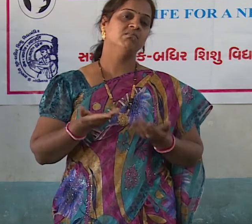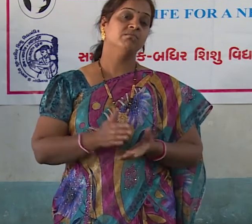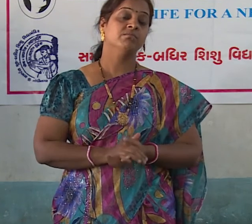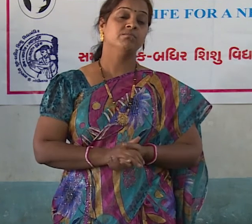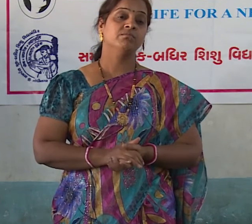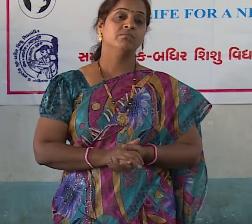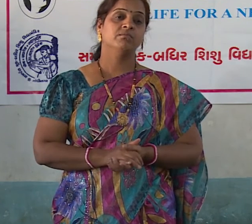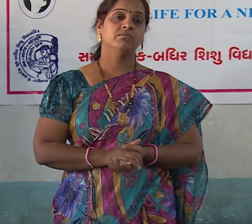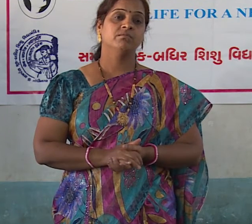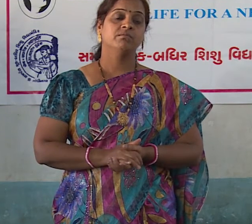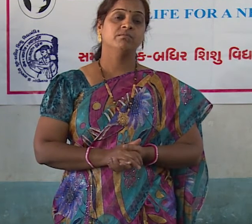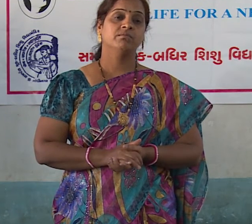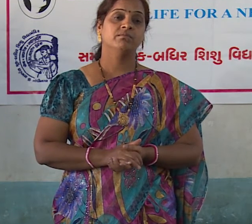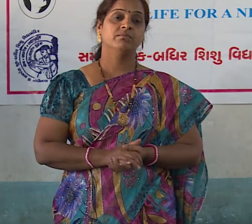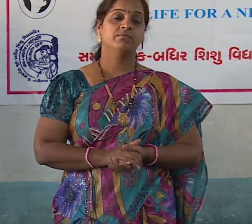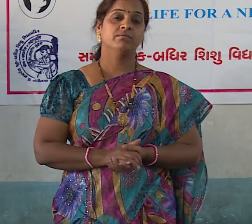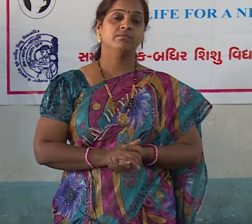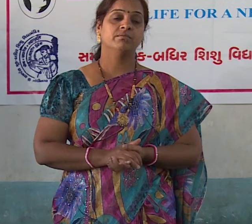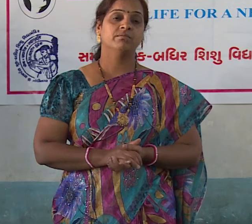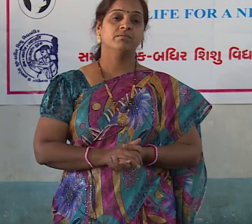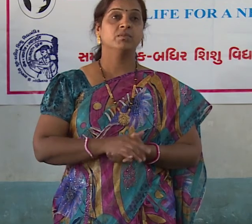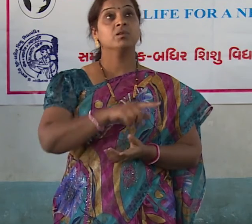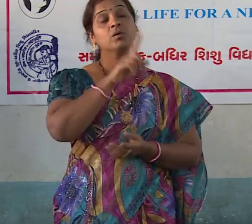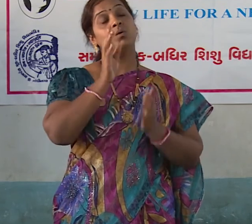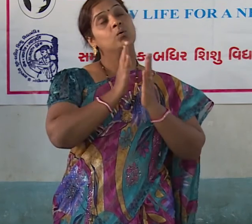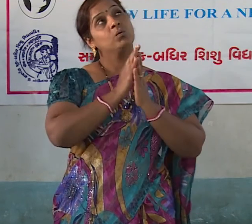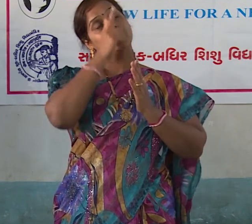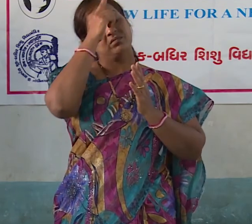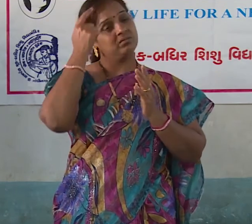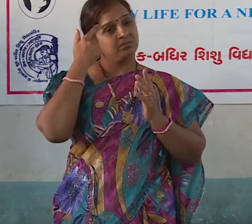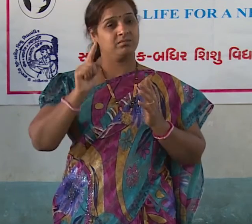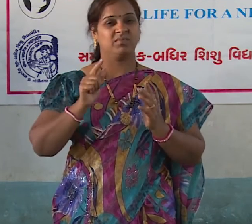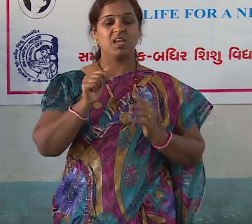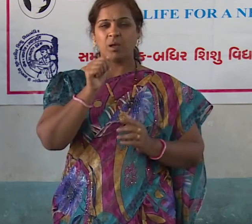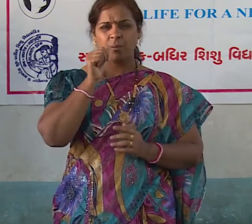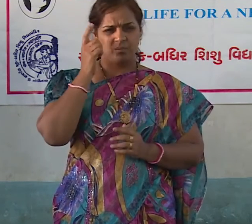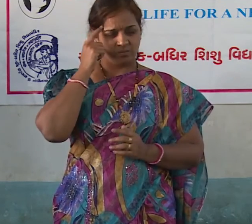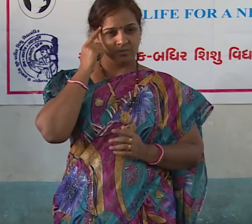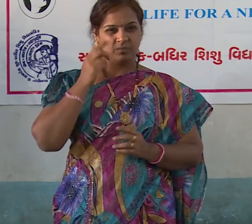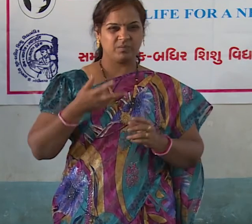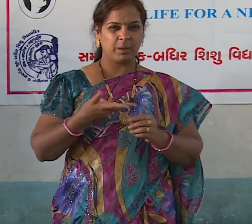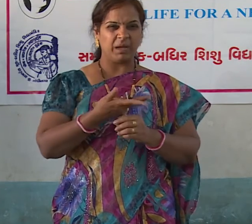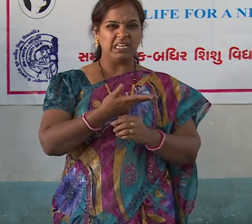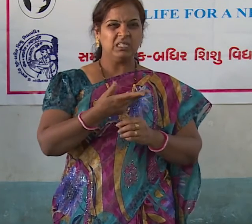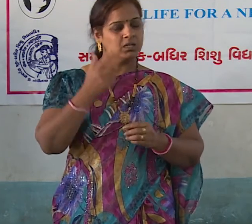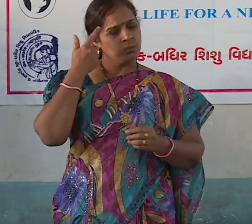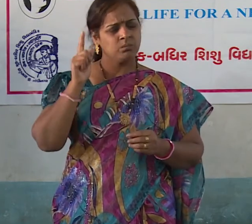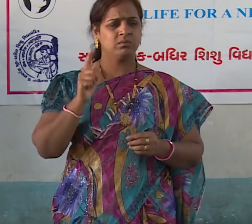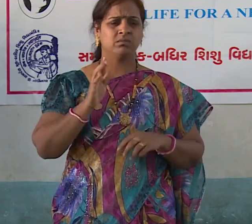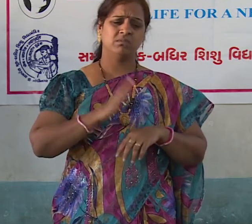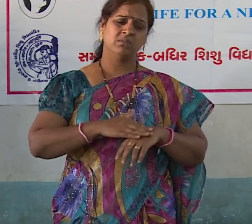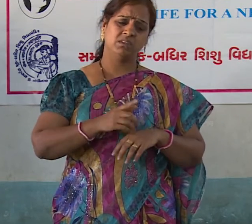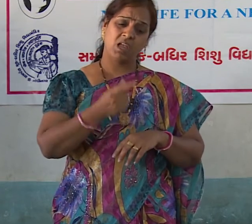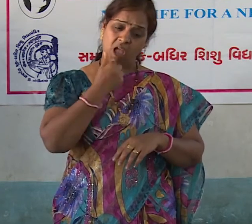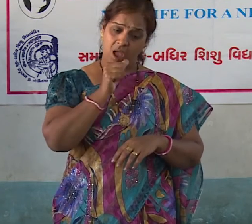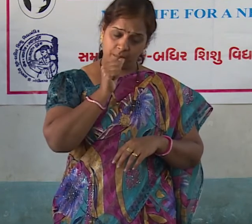ध्यान उसका बागवान या माली ही रखता है, उसे मांगना नहीं पड़ता